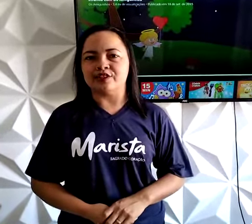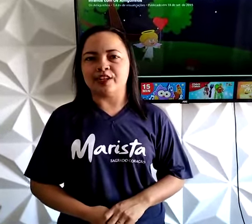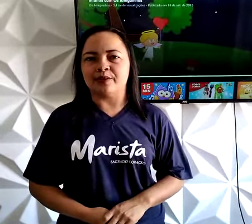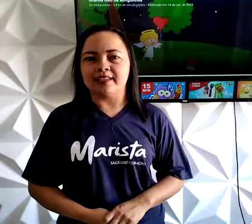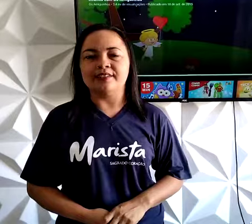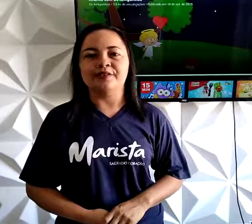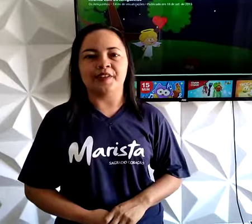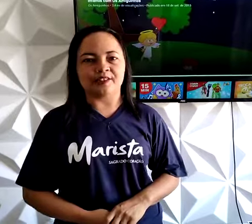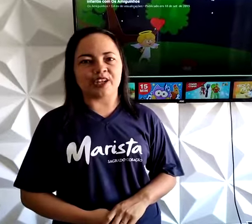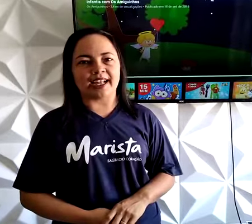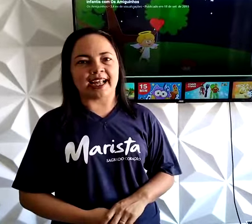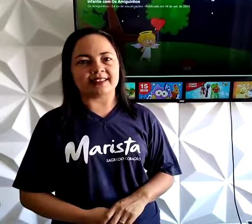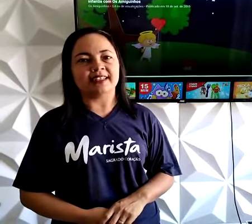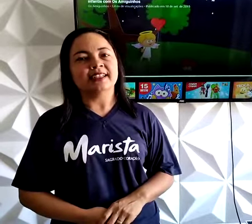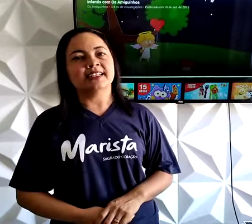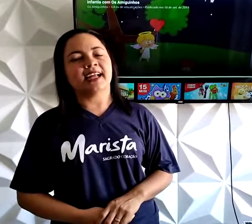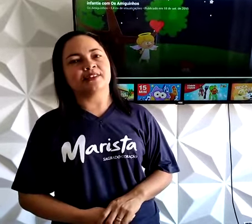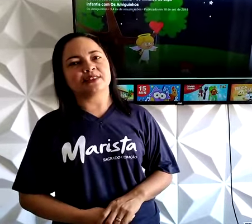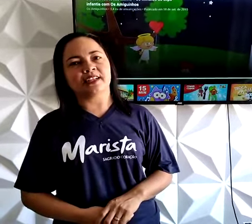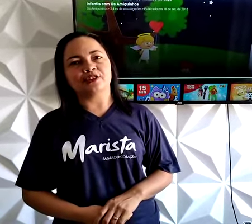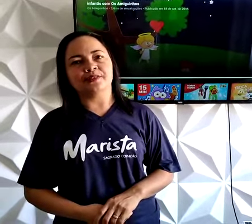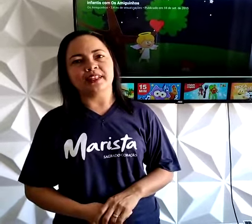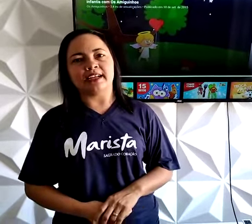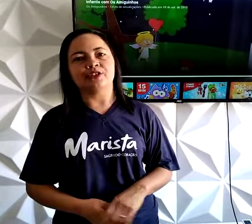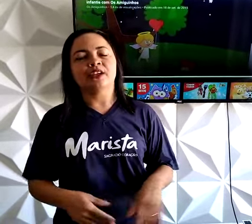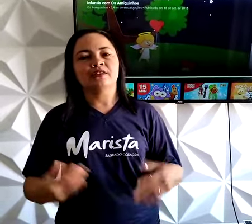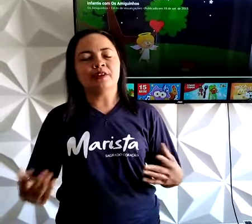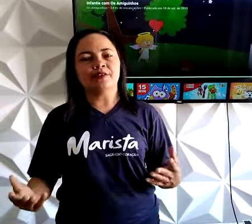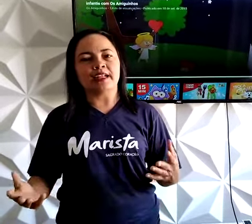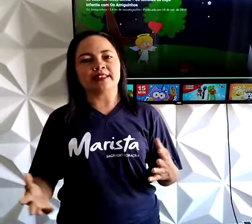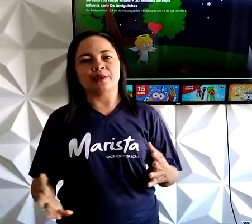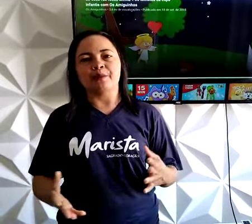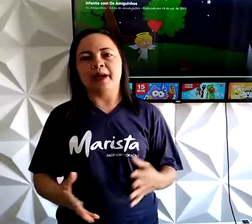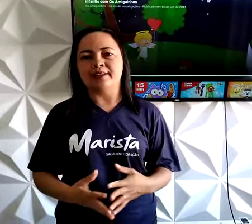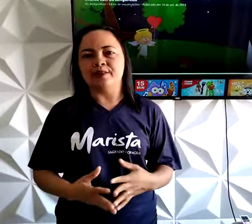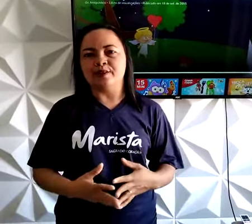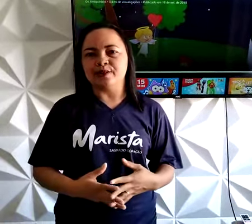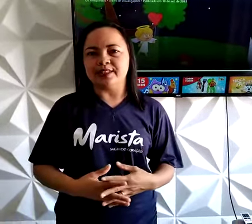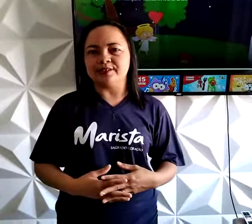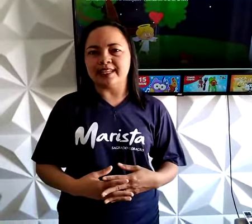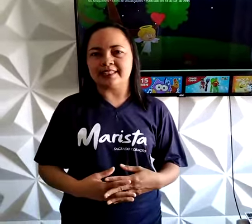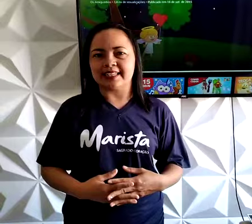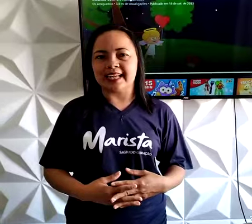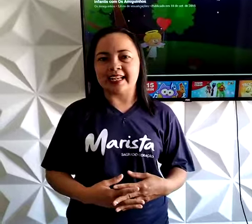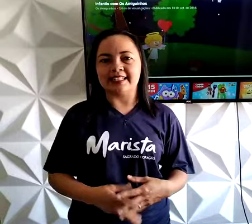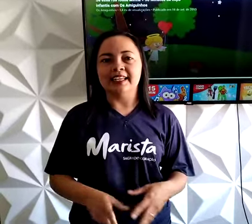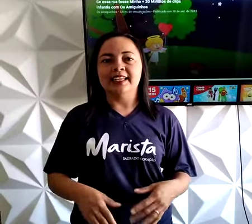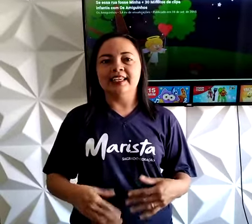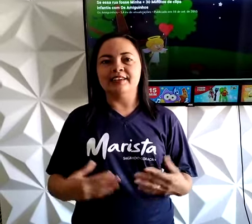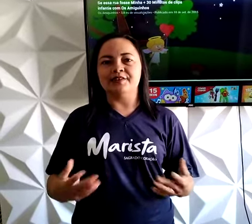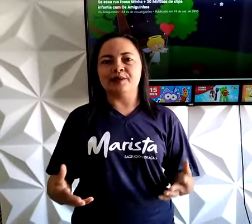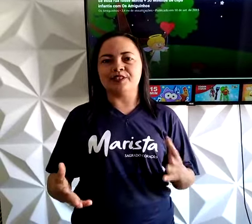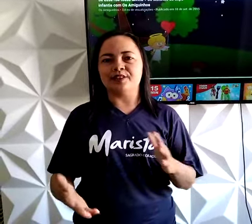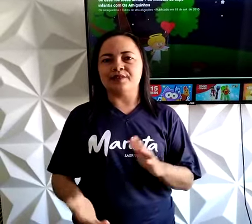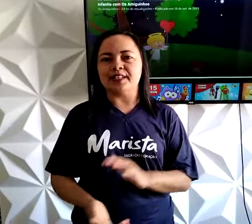estão aí em frente à casa da nossa atividade. Vamos fazer um belo colorido nessa casa e vamos convidar